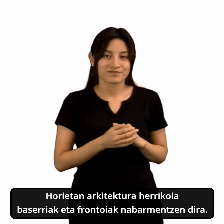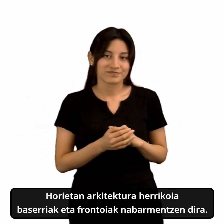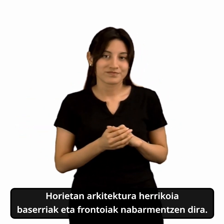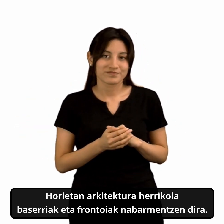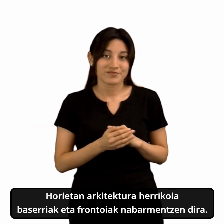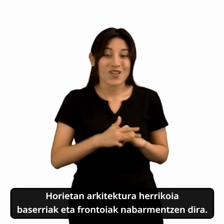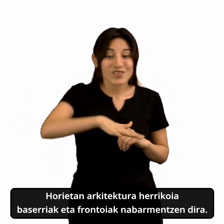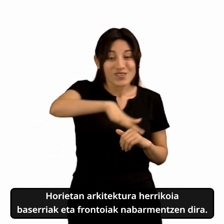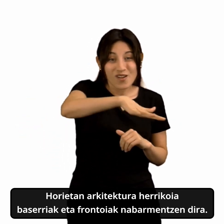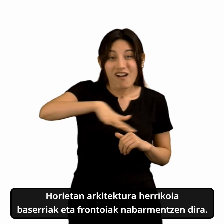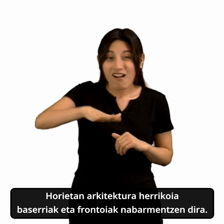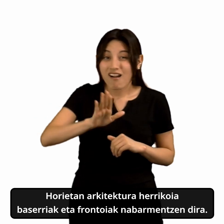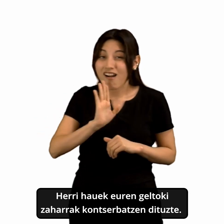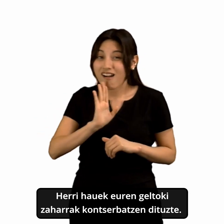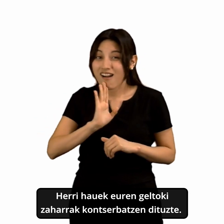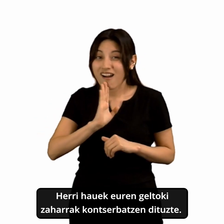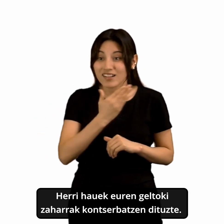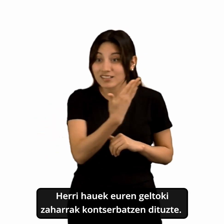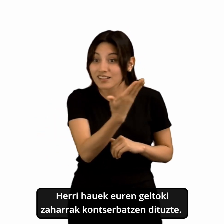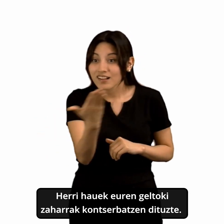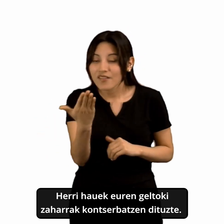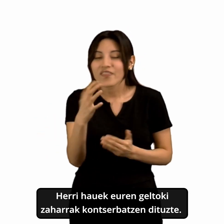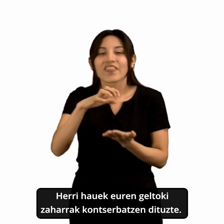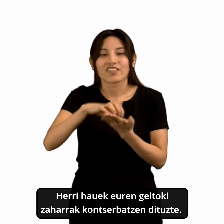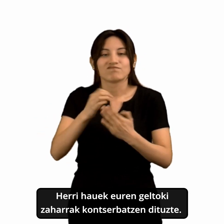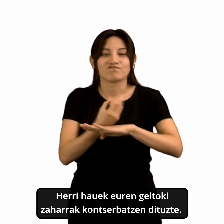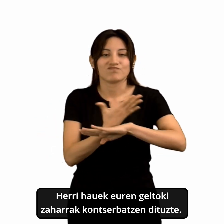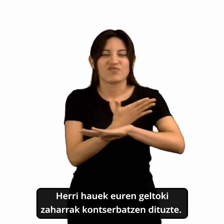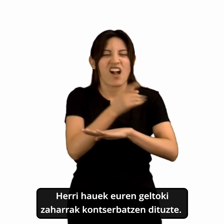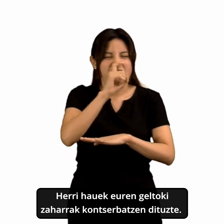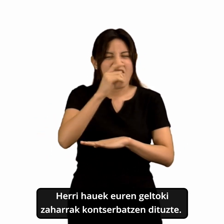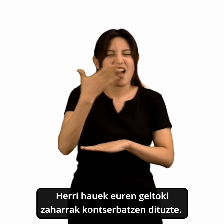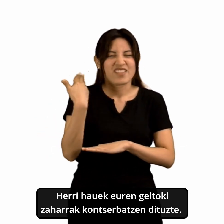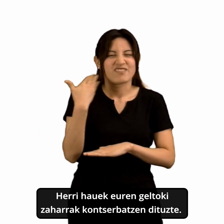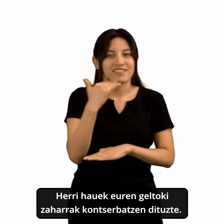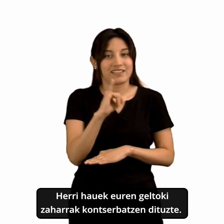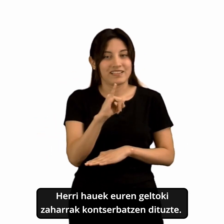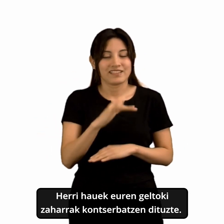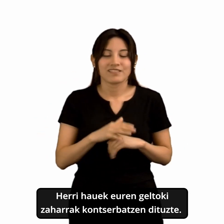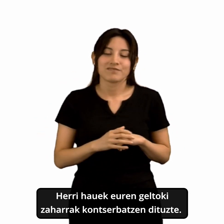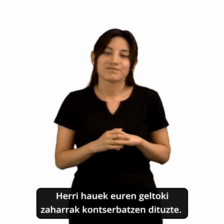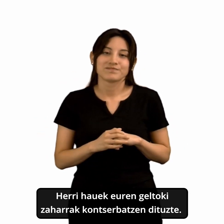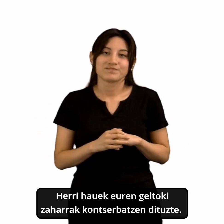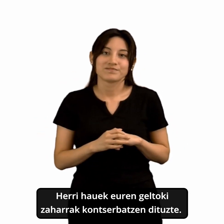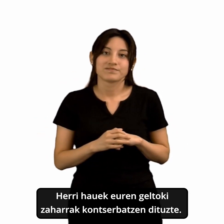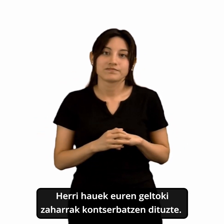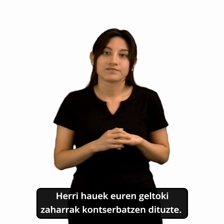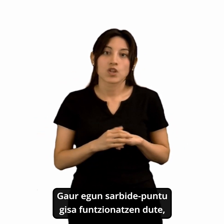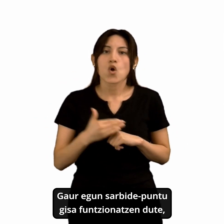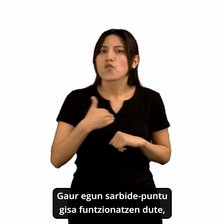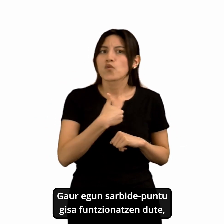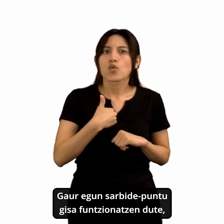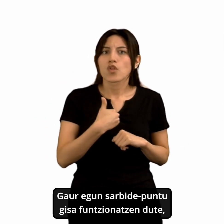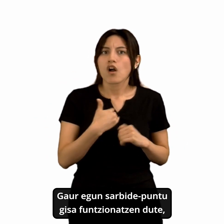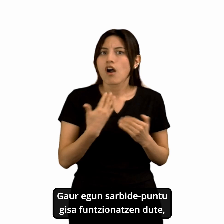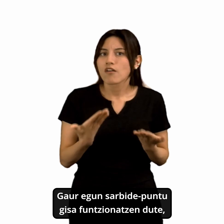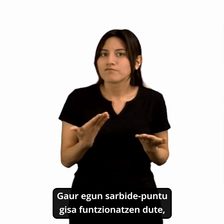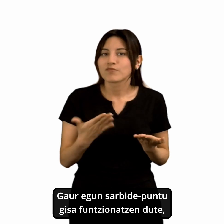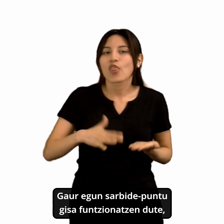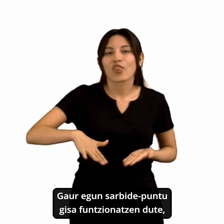dira. Herri hauek, euren geltoki zaharrak kontserbatzen dituzte. Gaur egun, sarbide